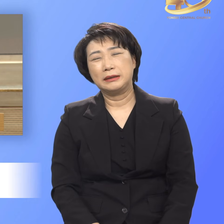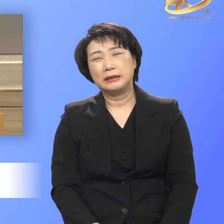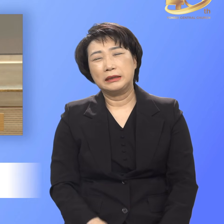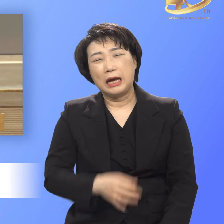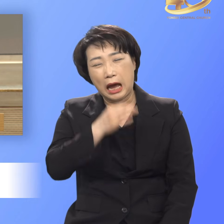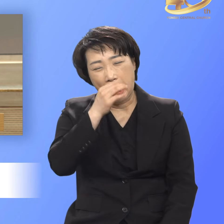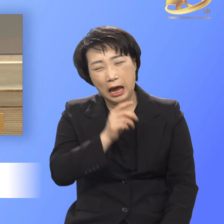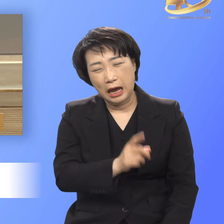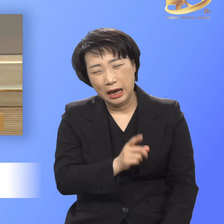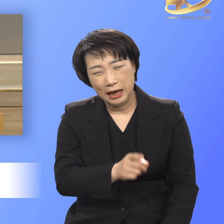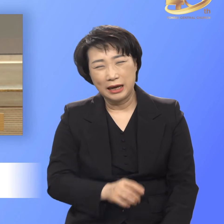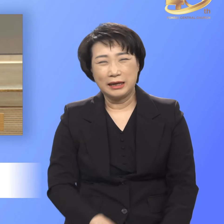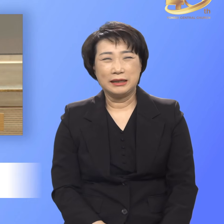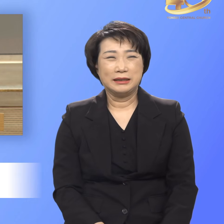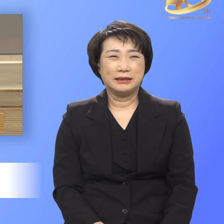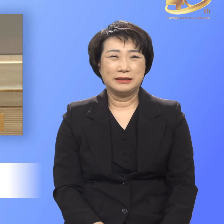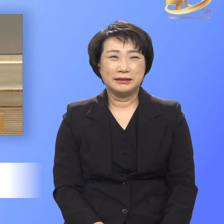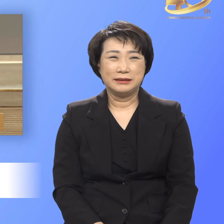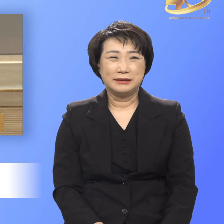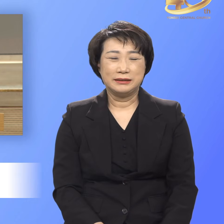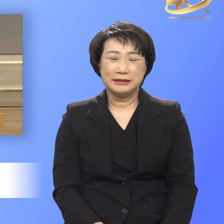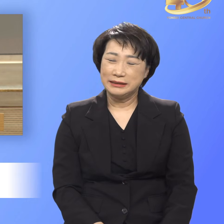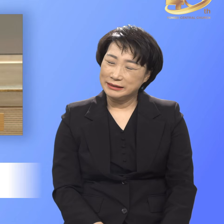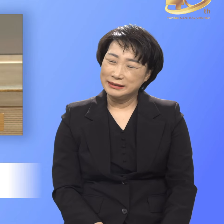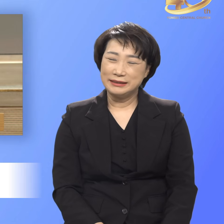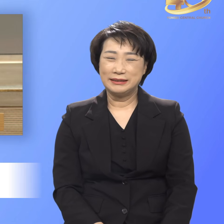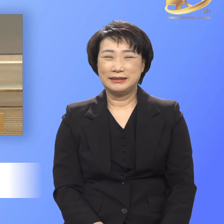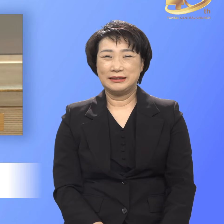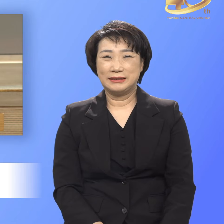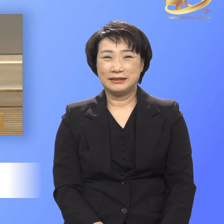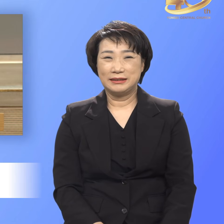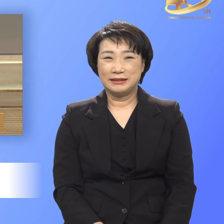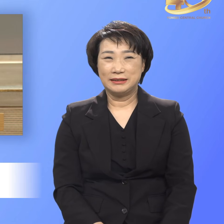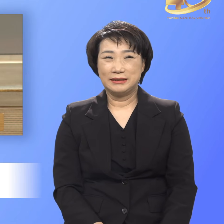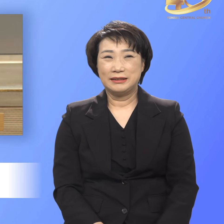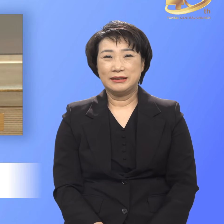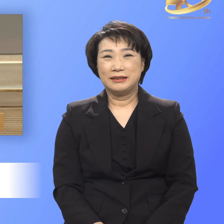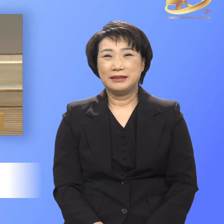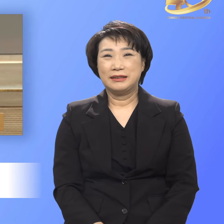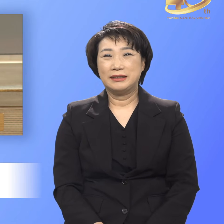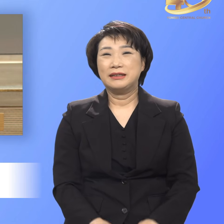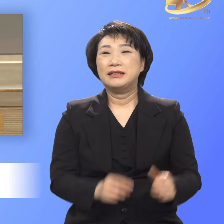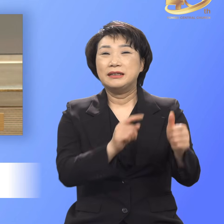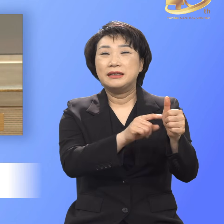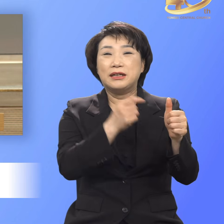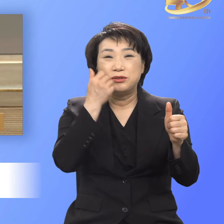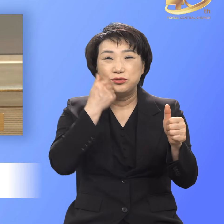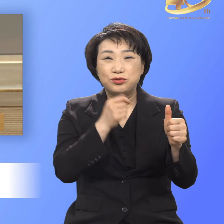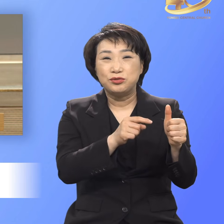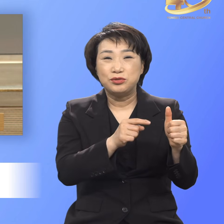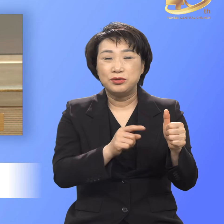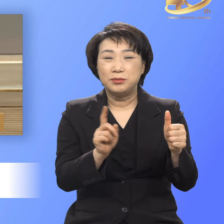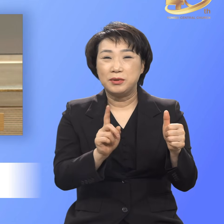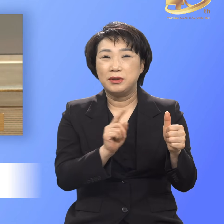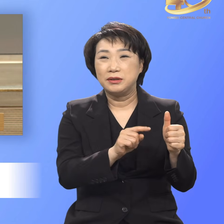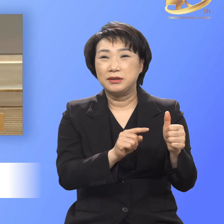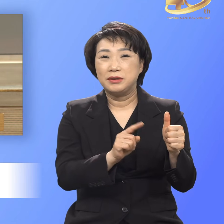힘들게 하는 사람이 있잖아요. 정말로 힘들게 하는 사람. 이 사람이 누구냐? 그